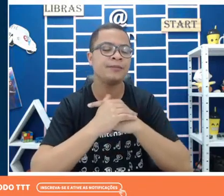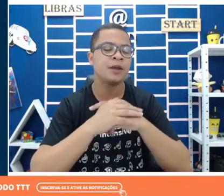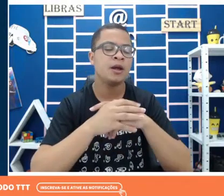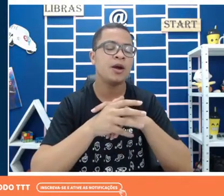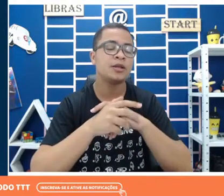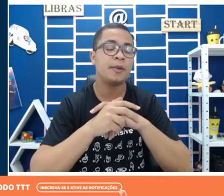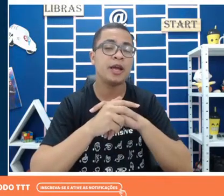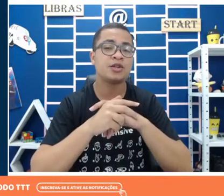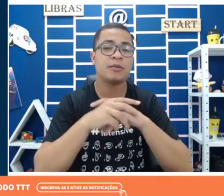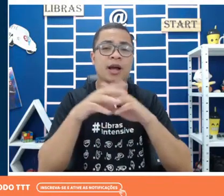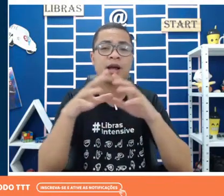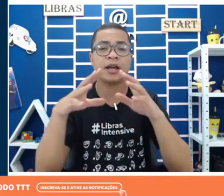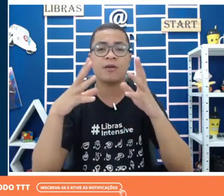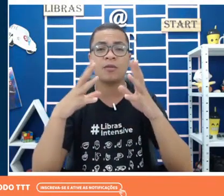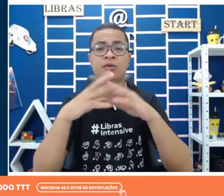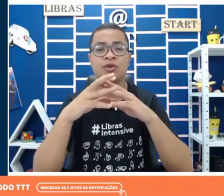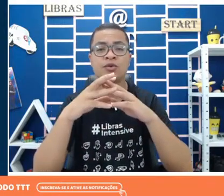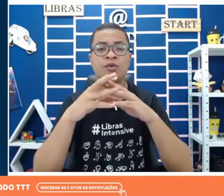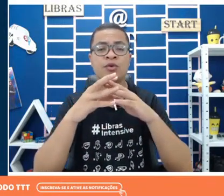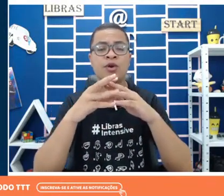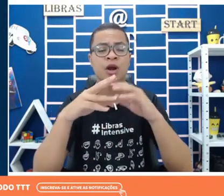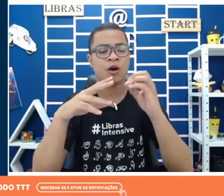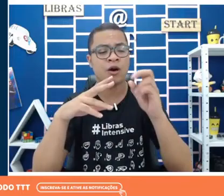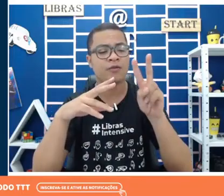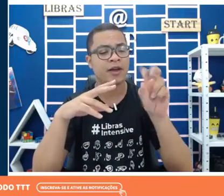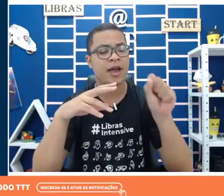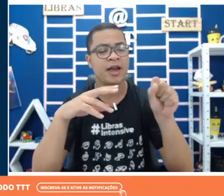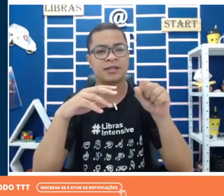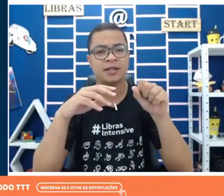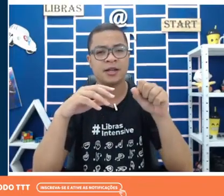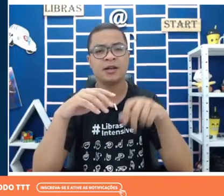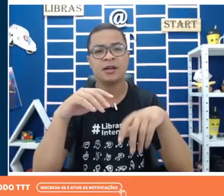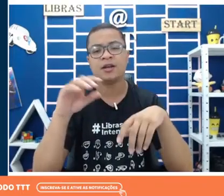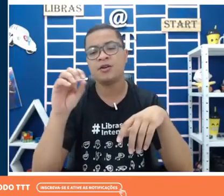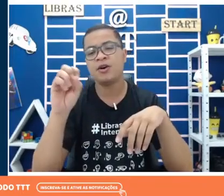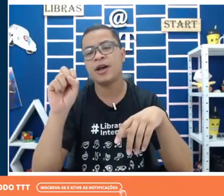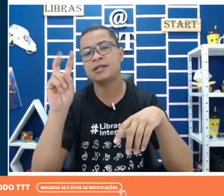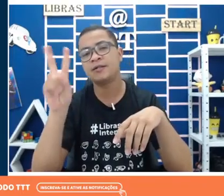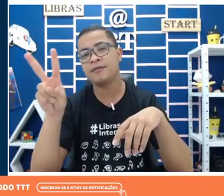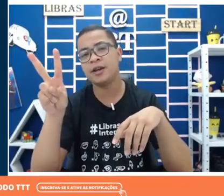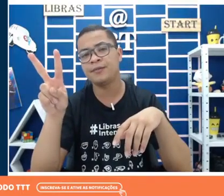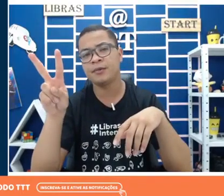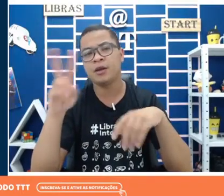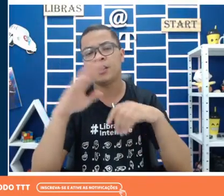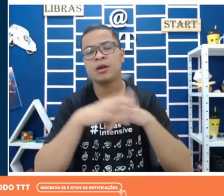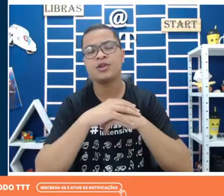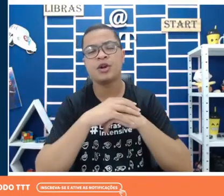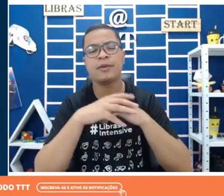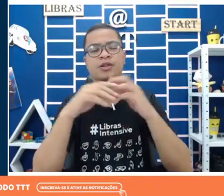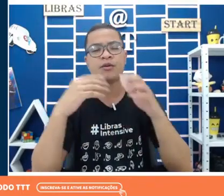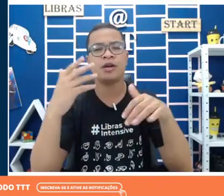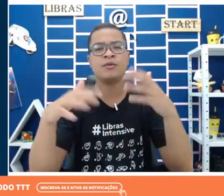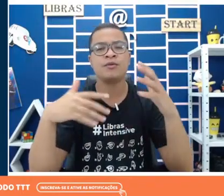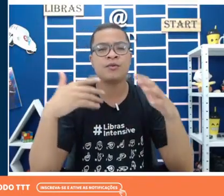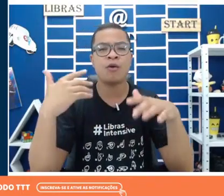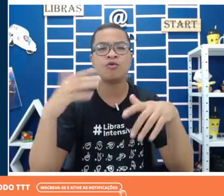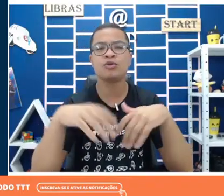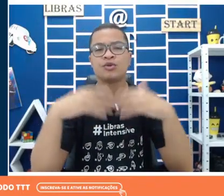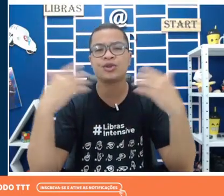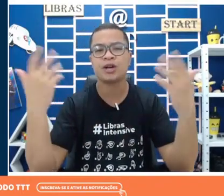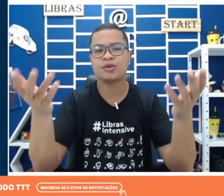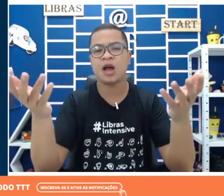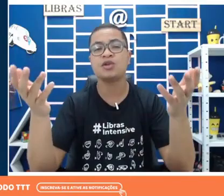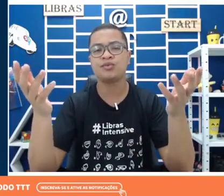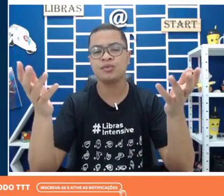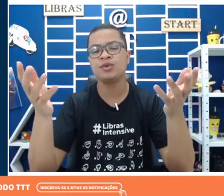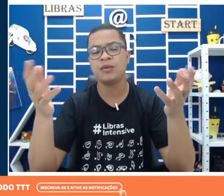anterior aí, eu expliquei sobre aquele famoso OVS e OSV, que geralmente é o que alguns